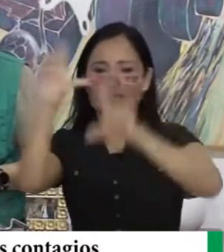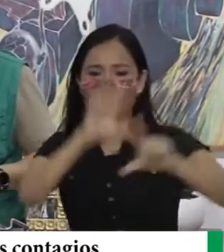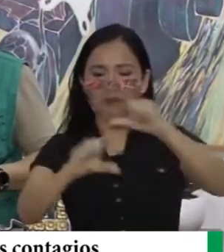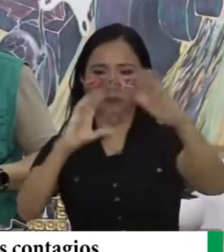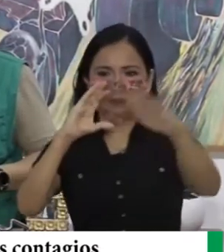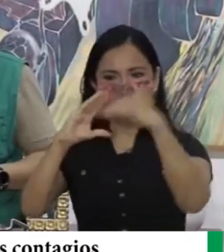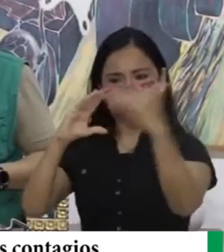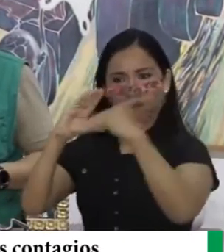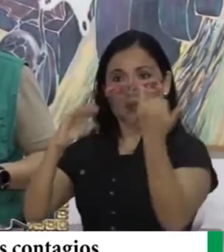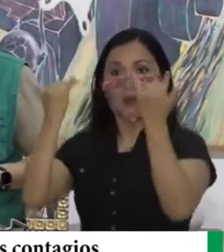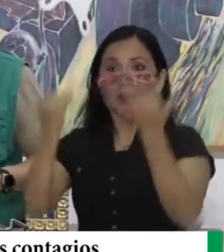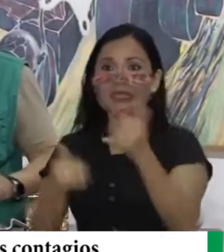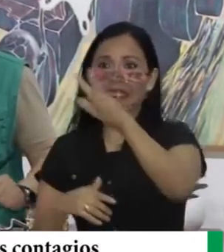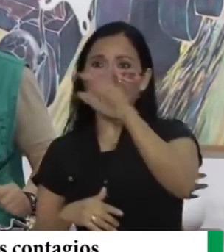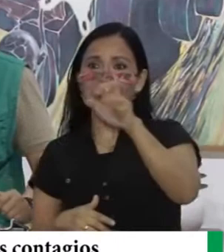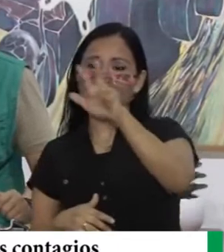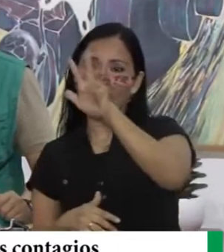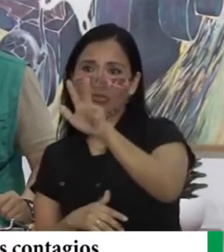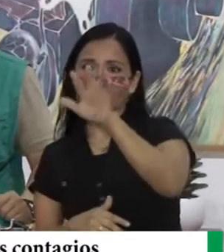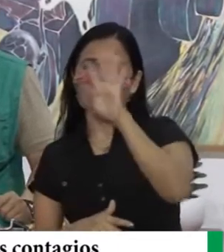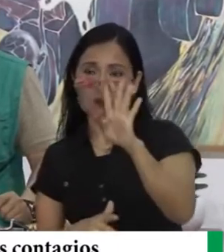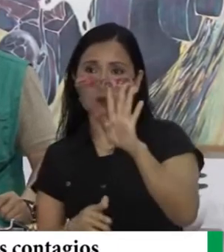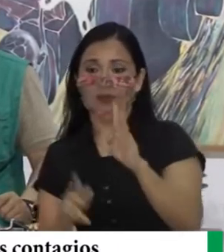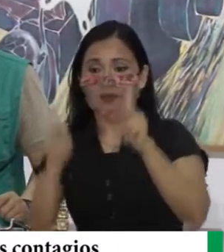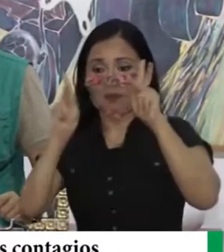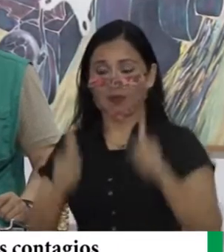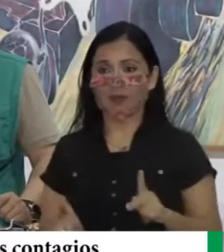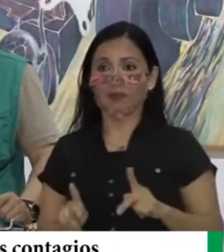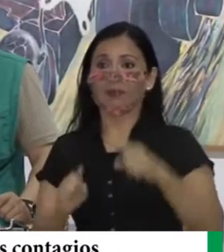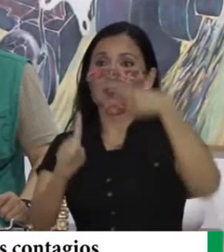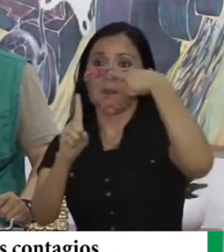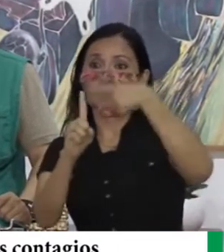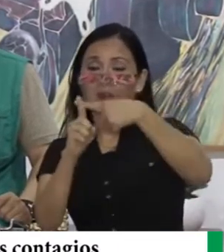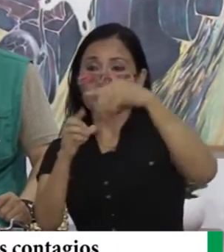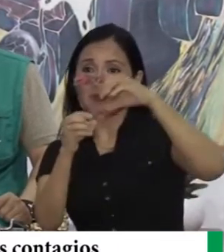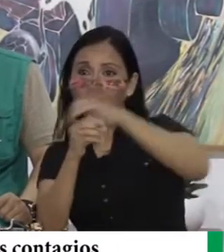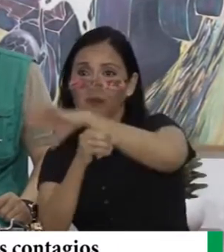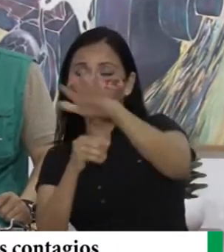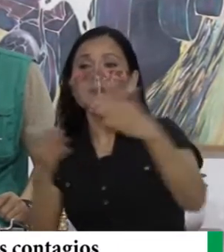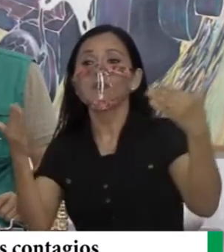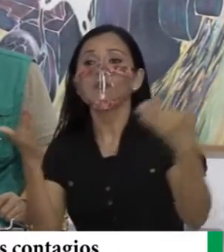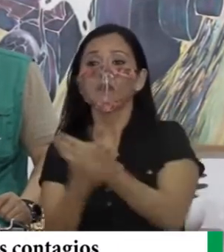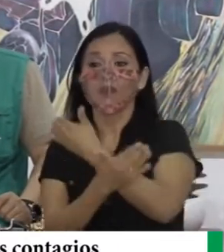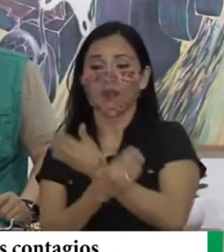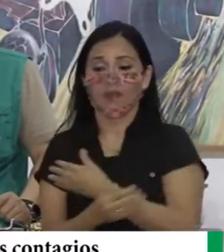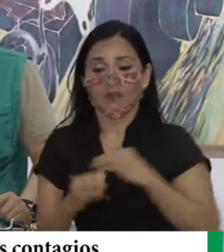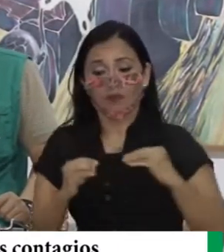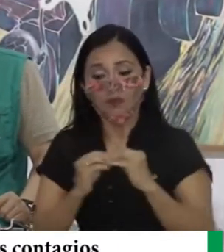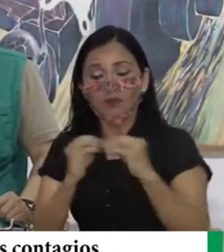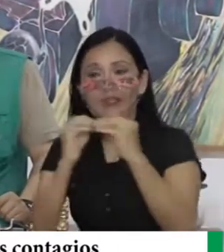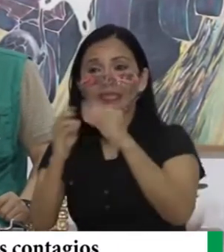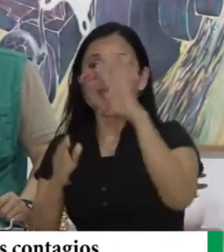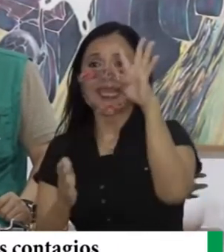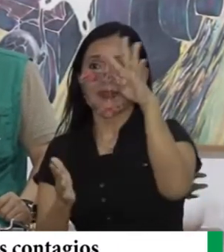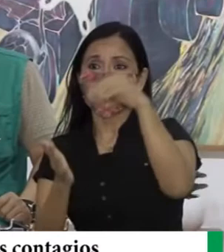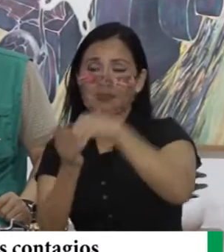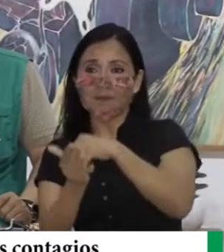de hoy, de 334 casos confirmados nuevos para este día. Suman a los